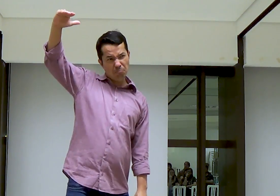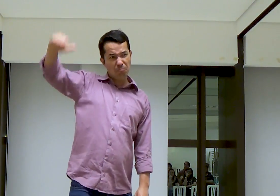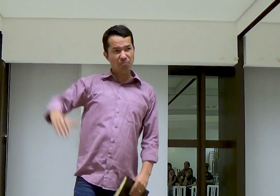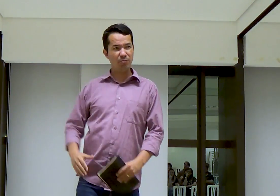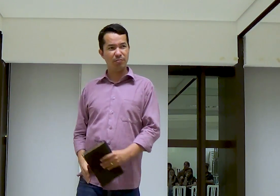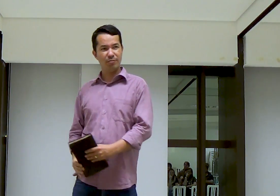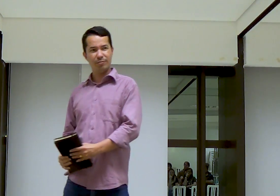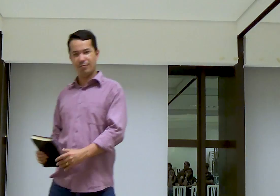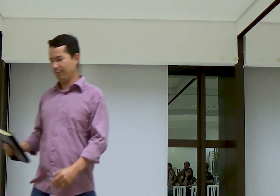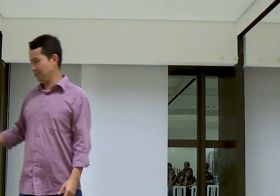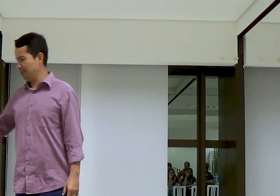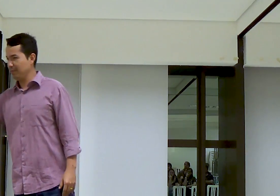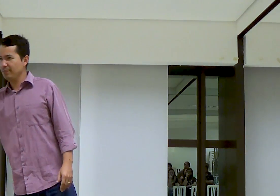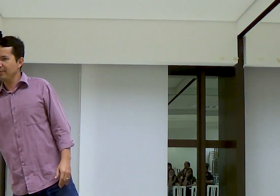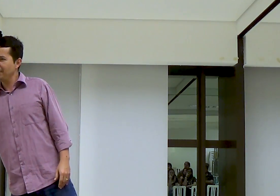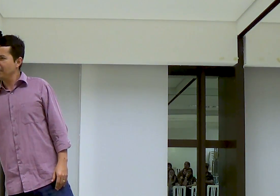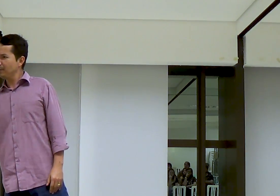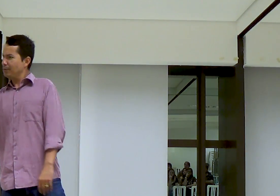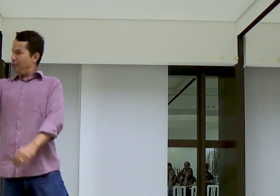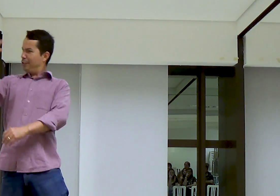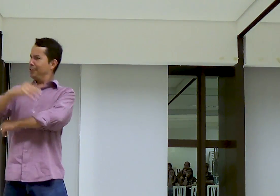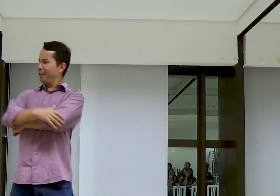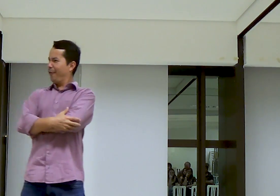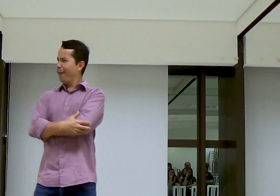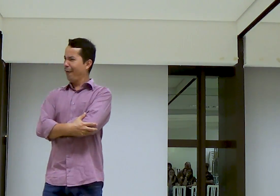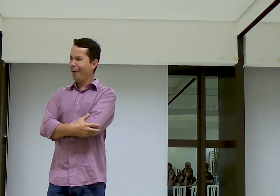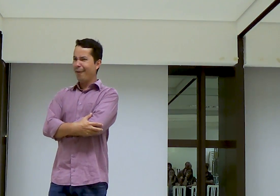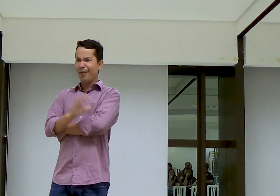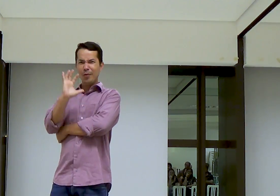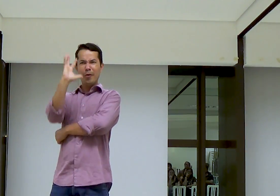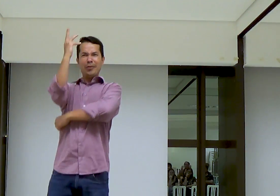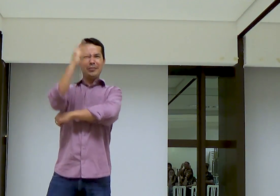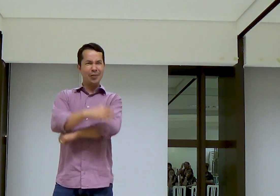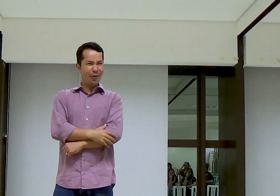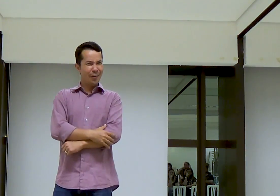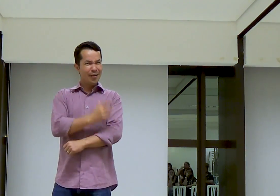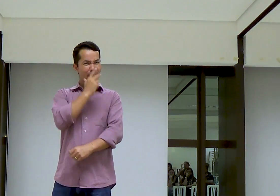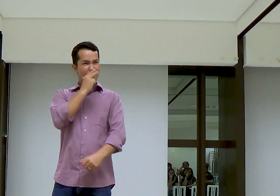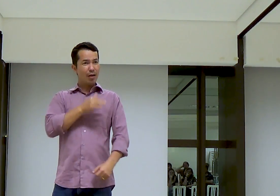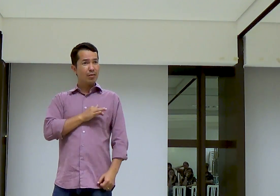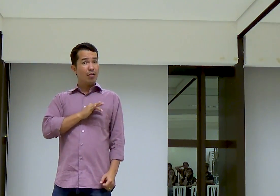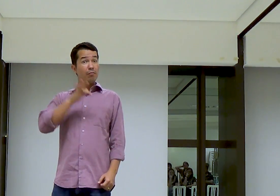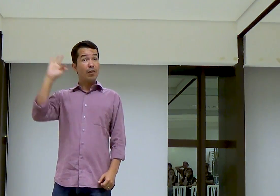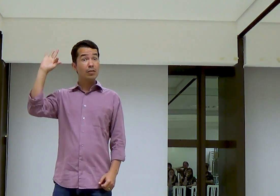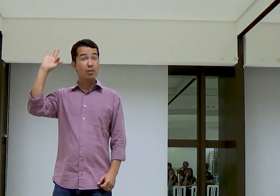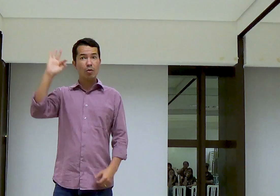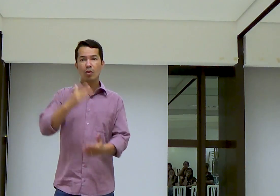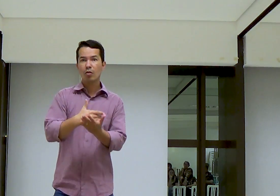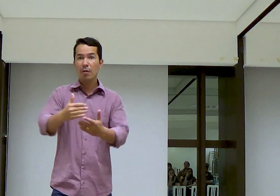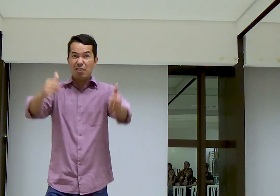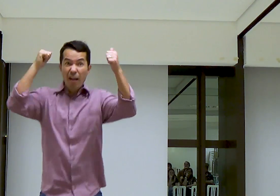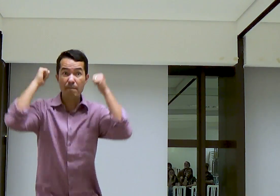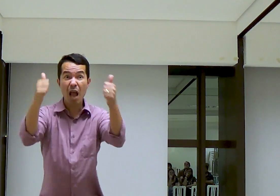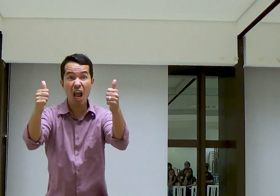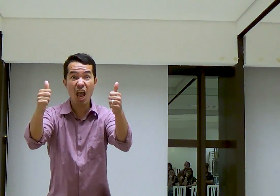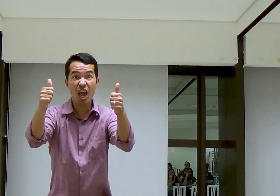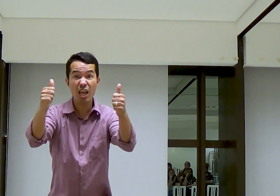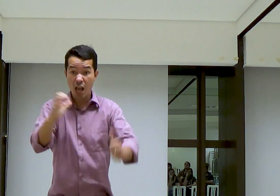estão abaixo de mim, eu sou bom. Veja só o que aconteceu ali. O fariseu, ele